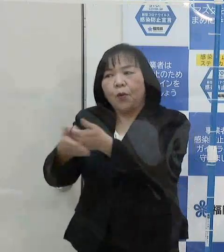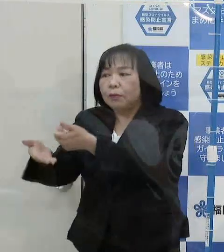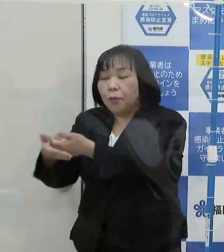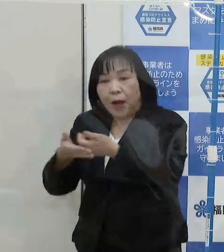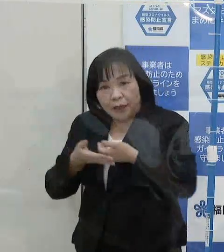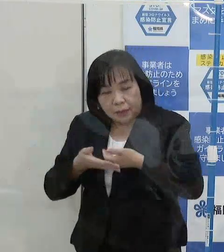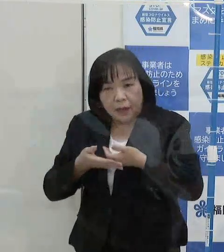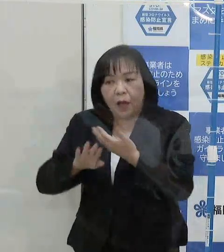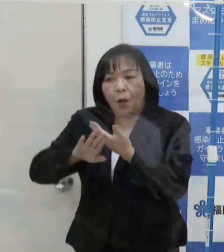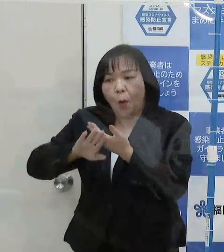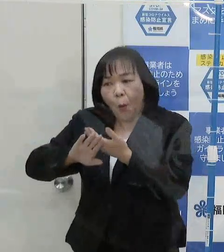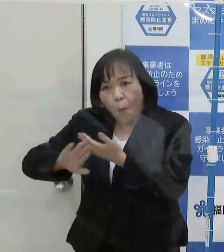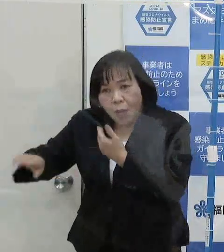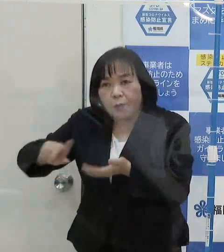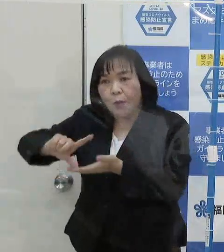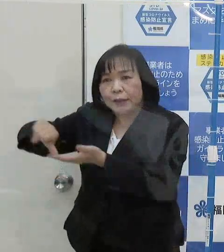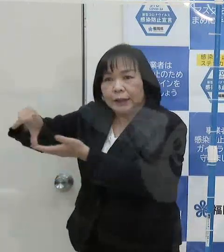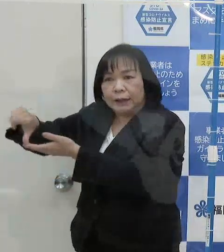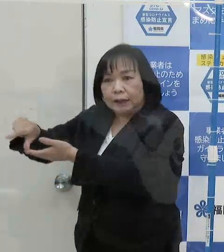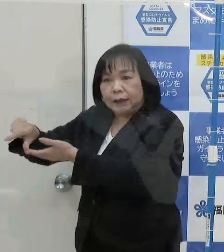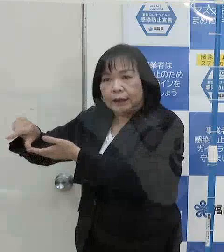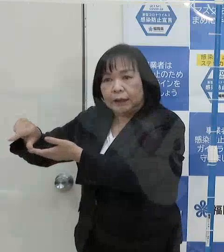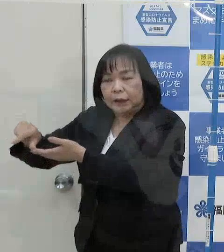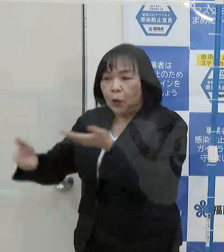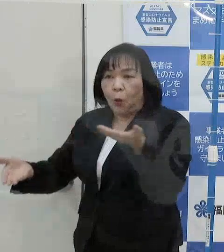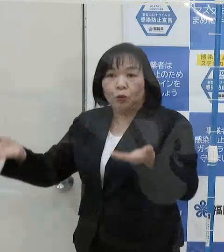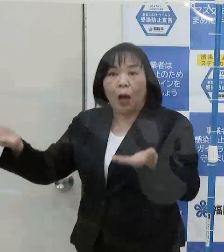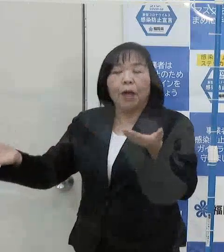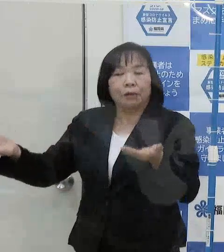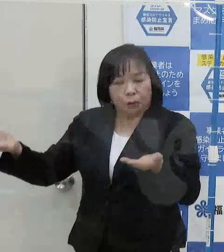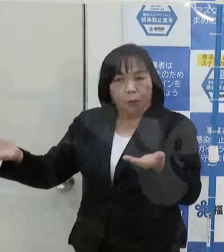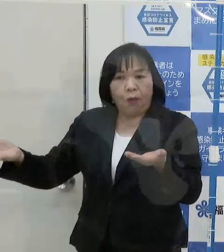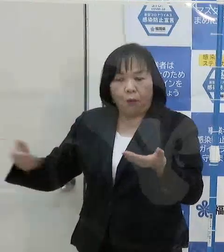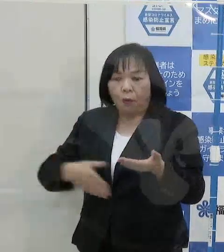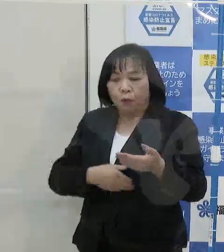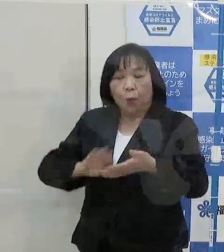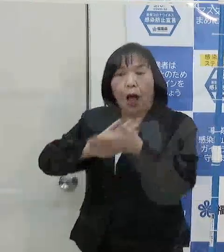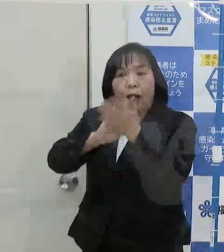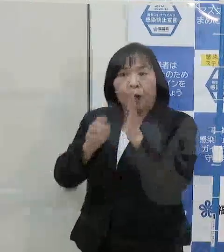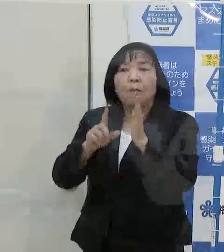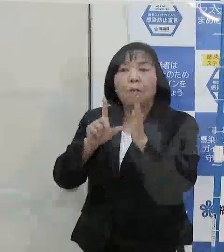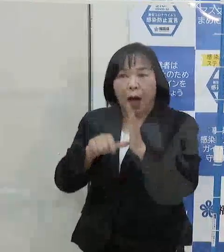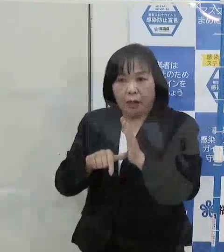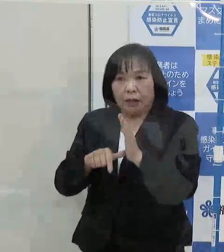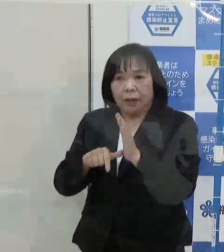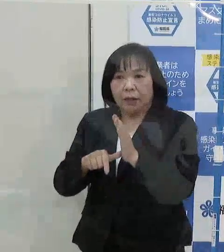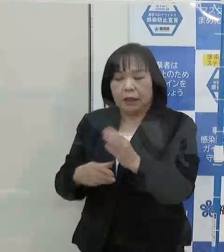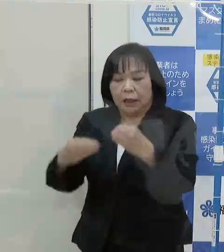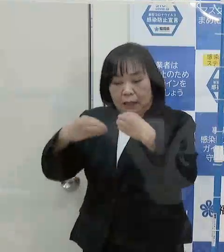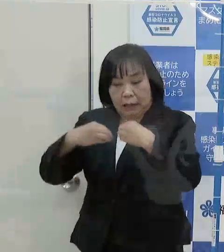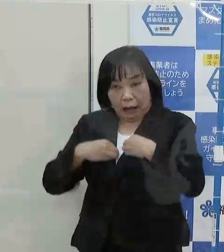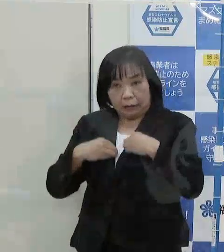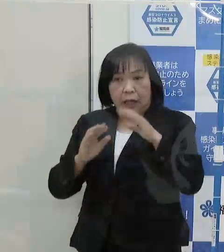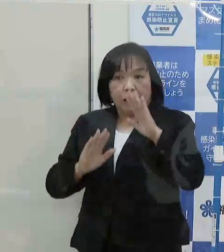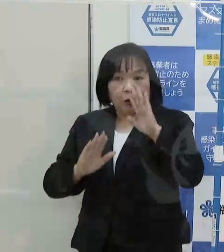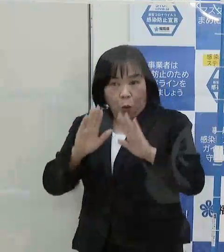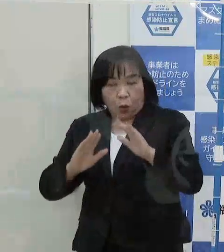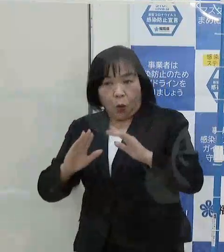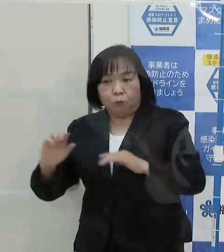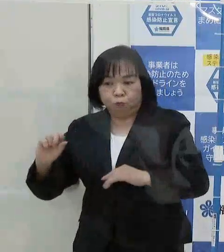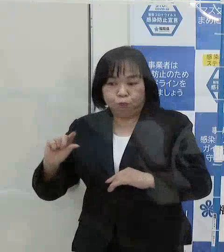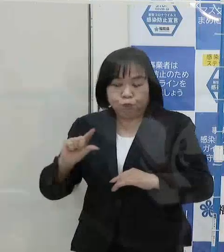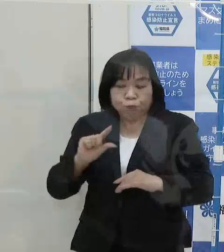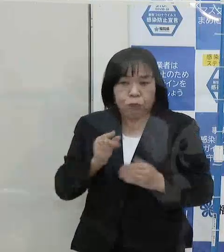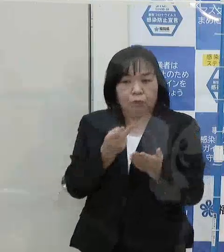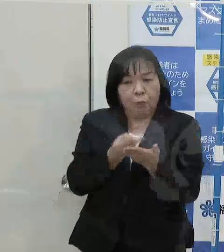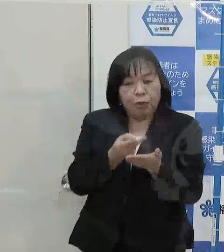、他の感染が拡大している地域と比べまして、我が福岡県の感染の状況、また病床の稼働率